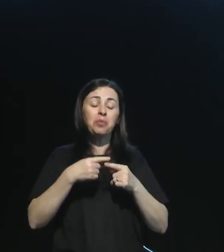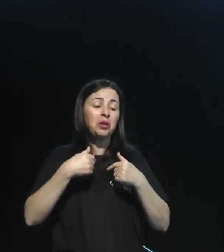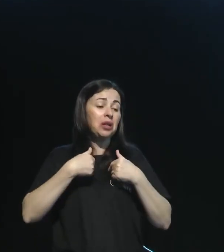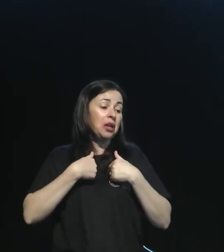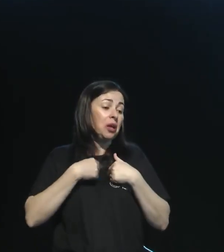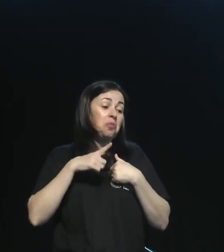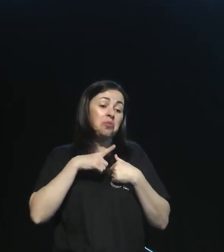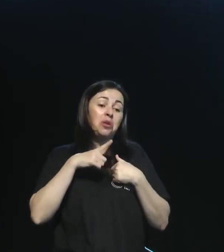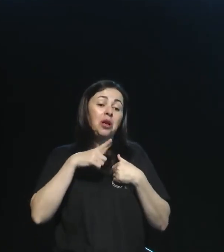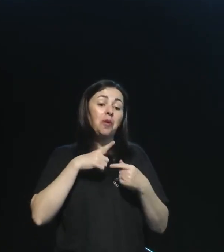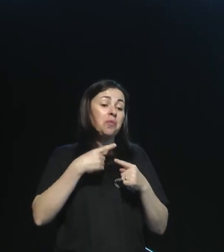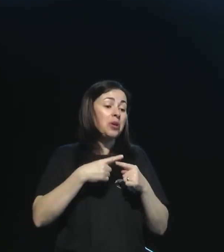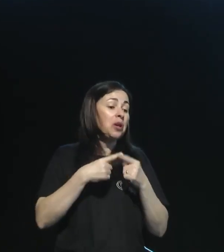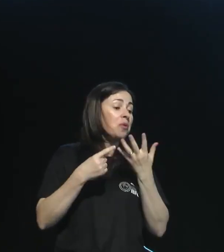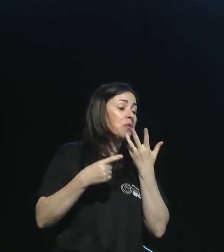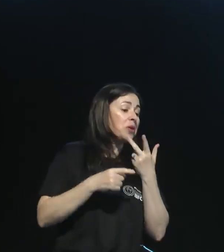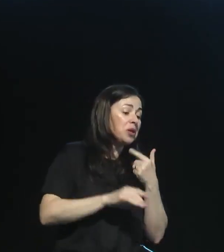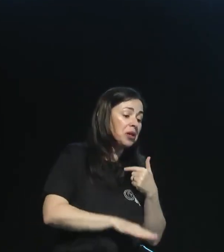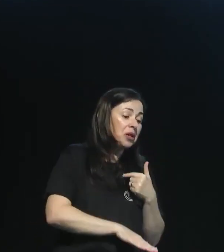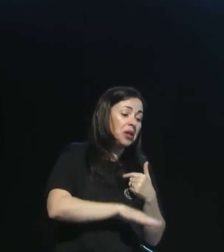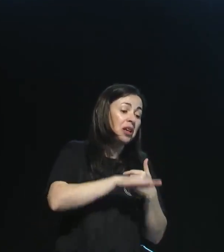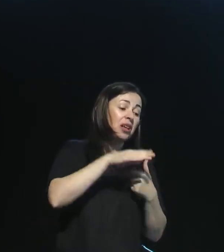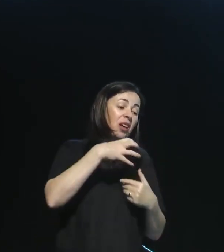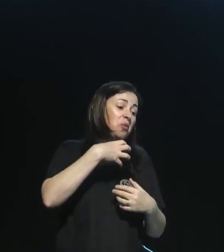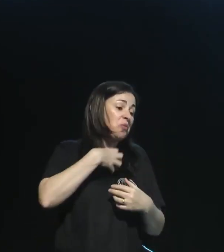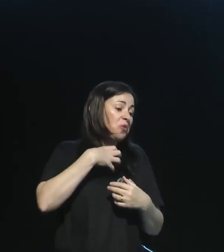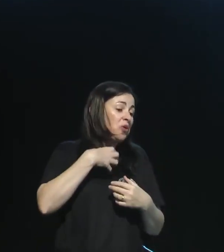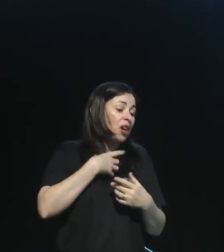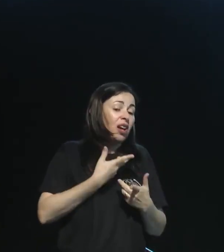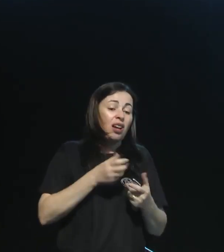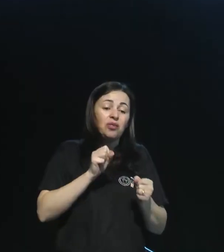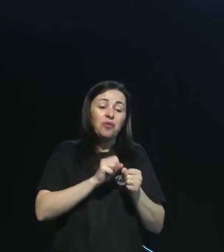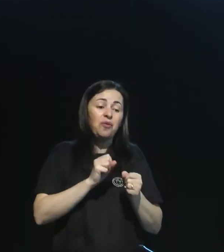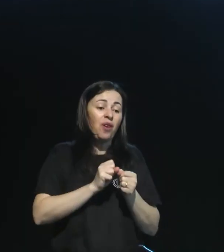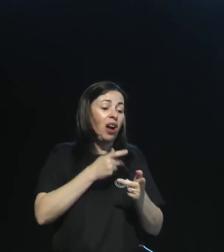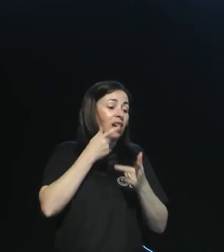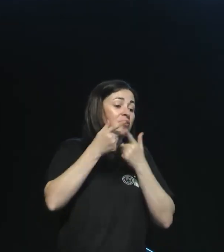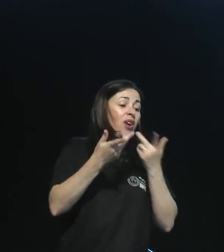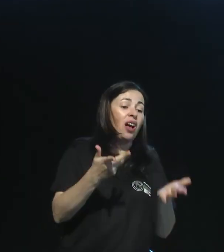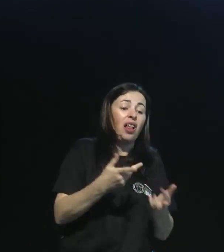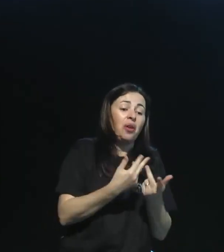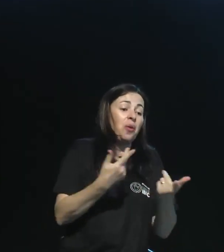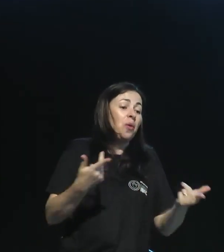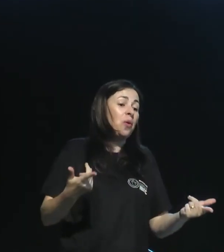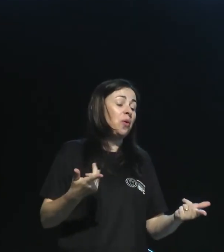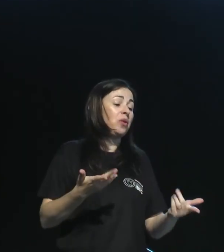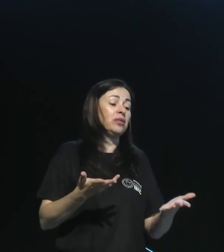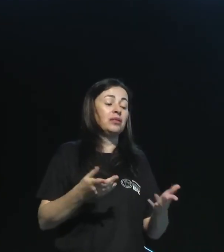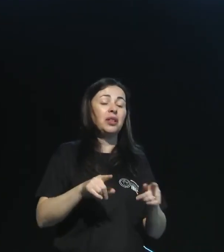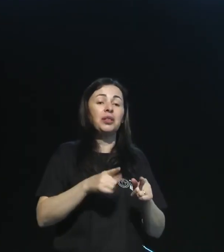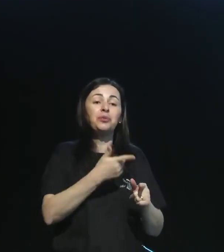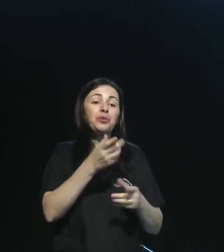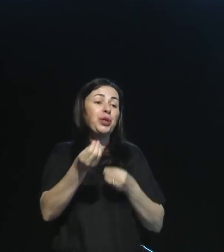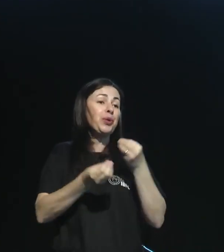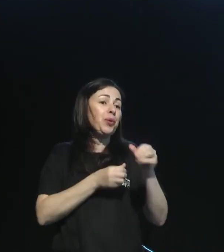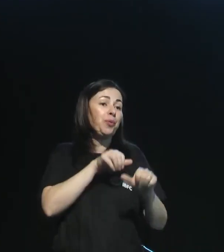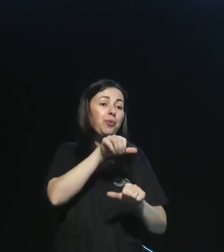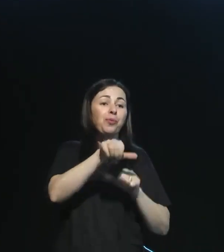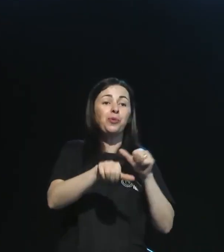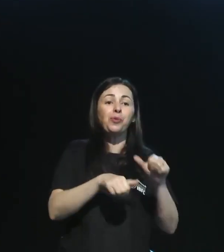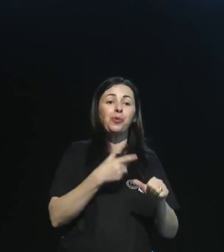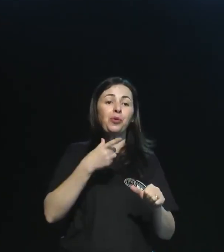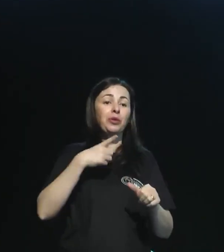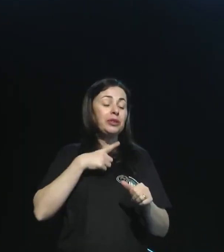fazer desde criança? Eu tenho essa tendência, eu não posso mudar isso. Essa inclinação,